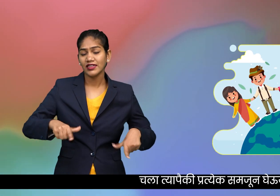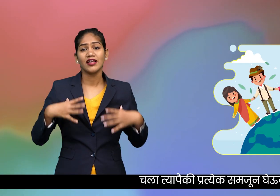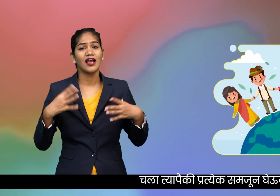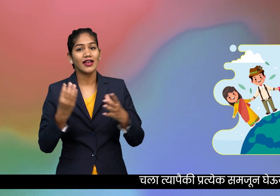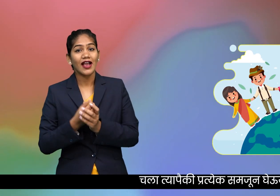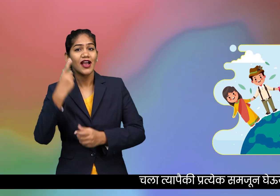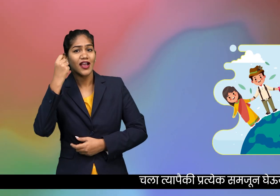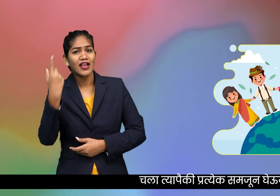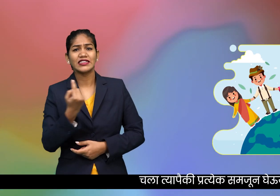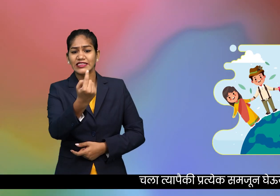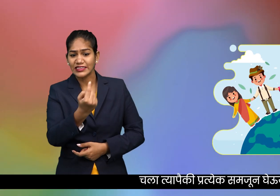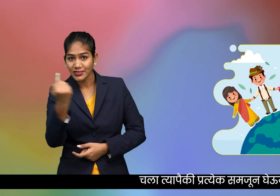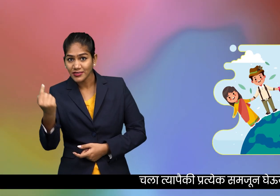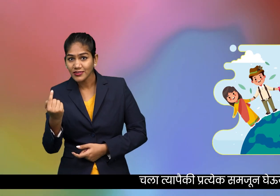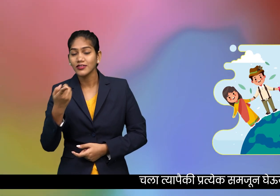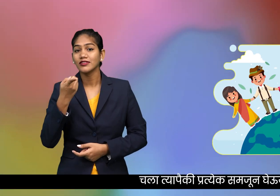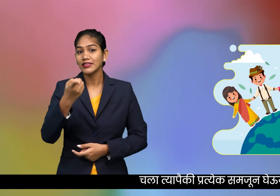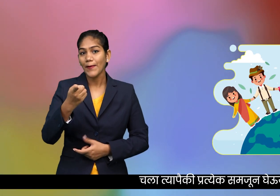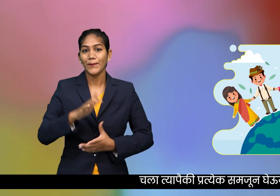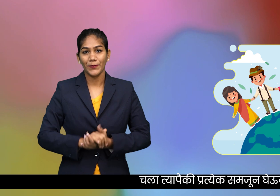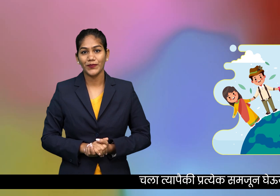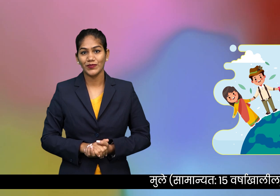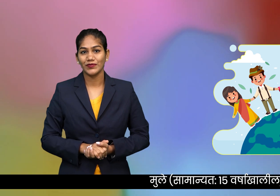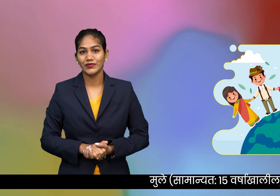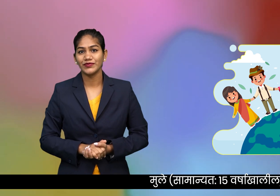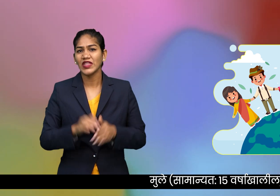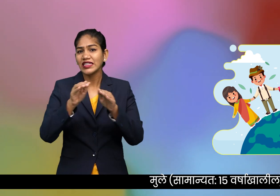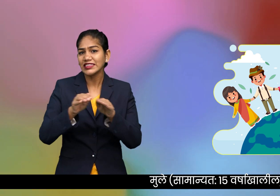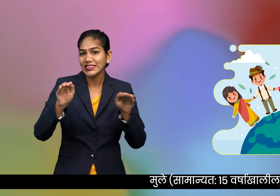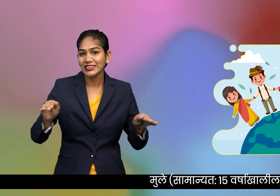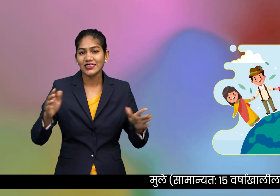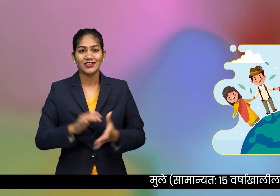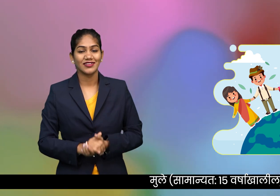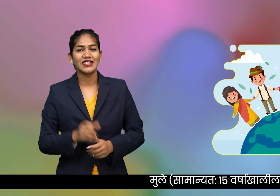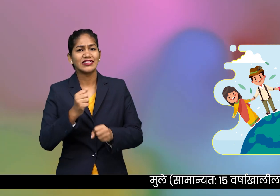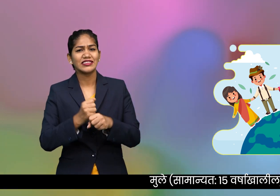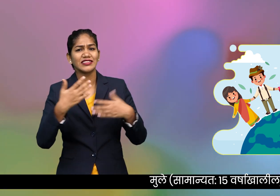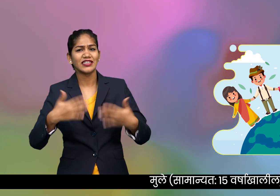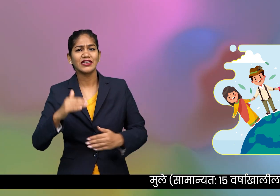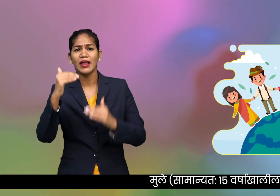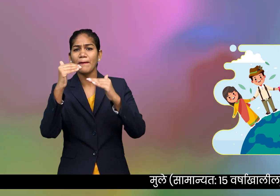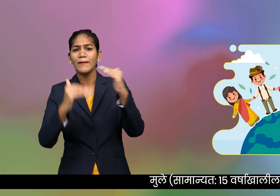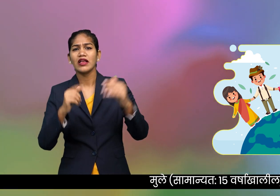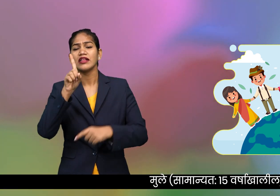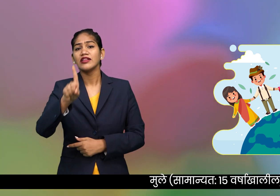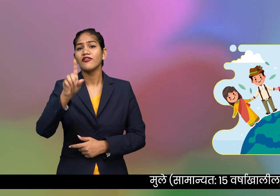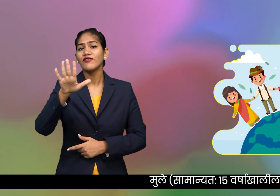चला त्यापैकी प्रत्येक समजून घेऊया. पहिलं मुलं, सामान्यतः 15 वर्षाखालील,